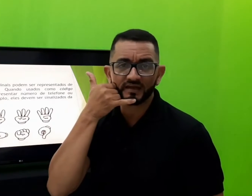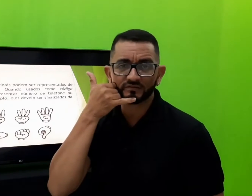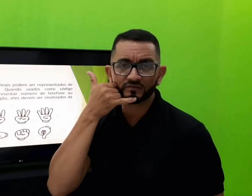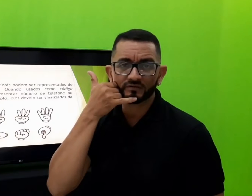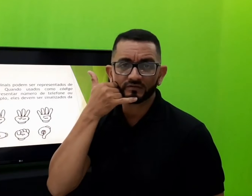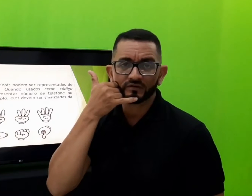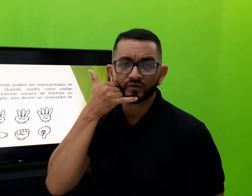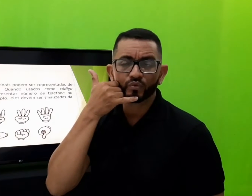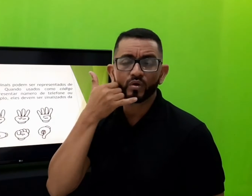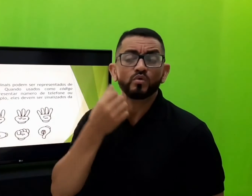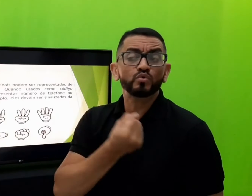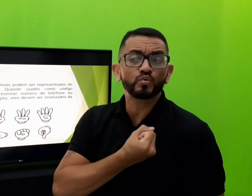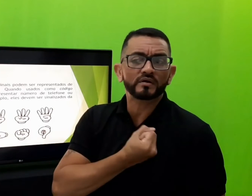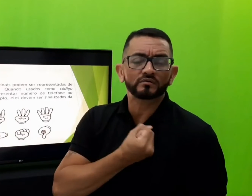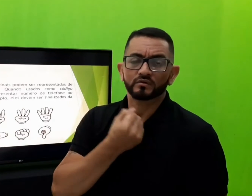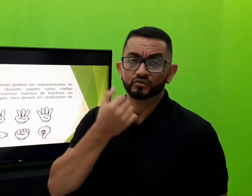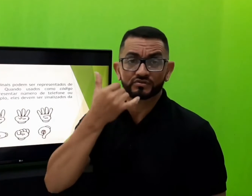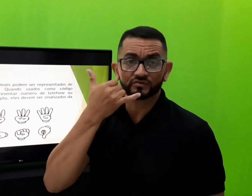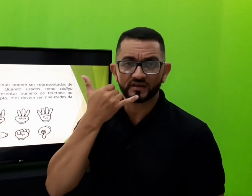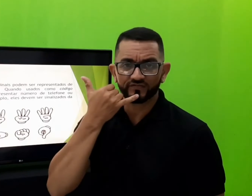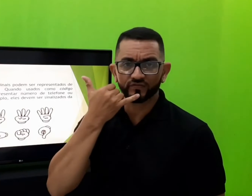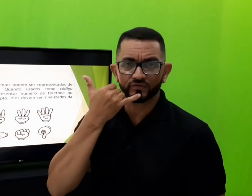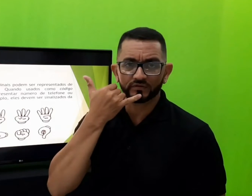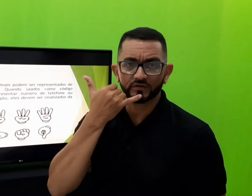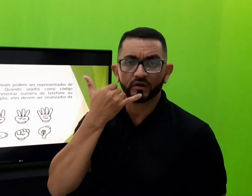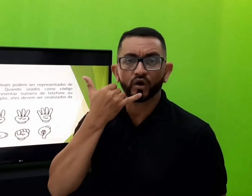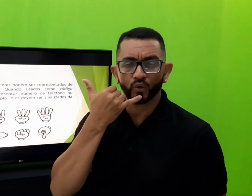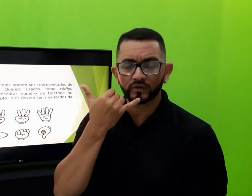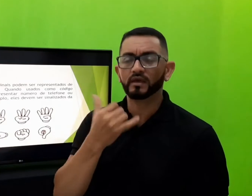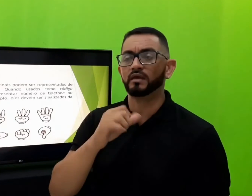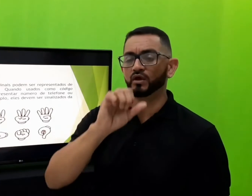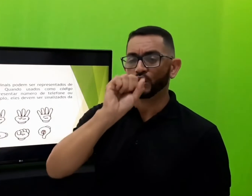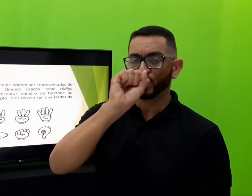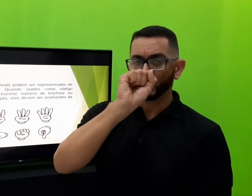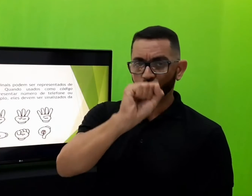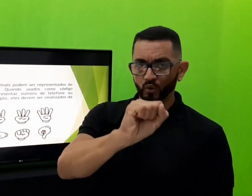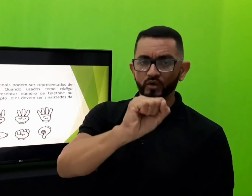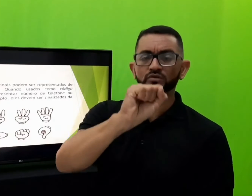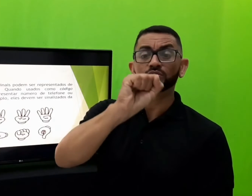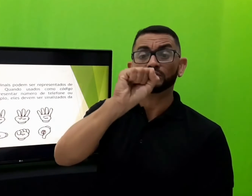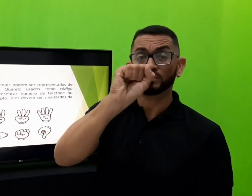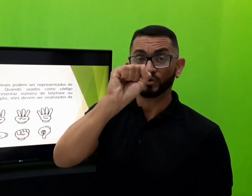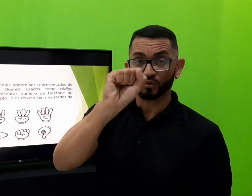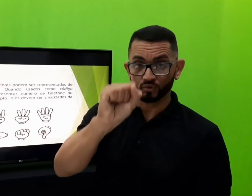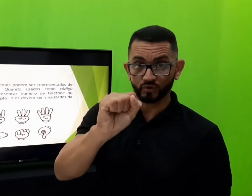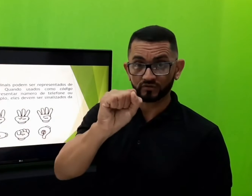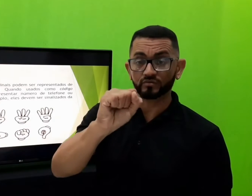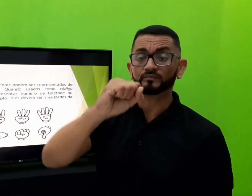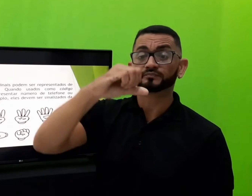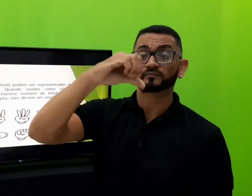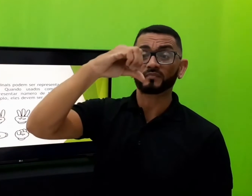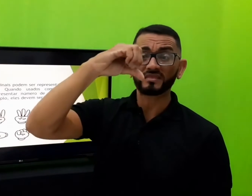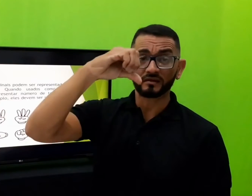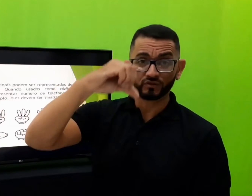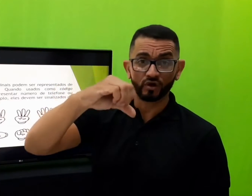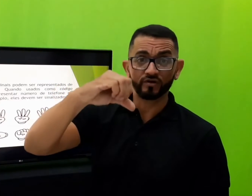Certo? Qual é o número do seu telefone? Ok. 8, 8,